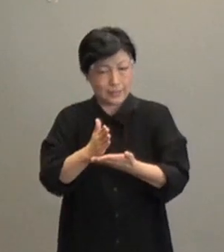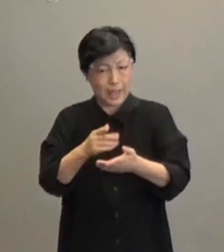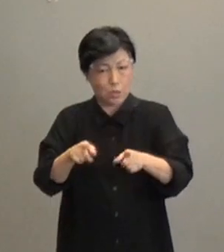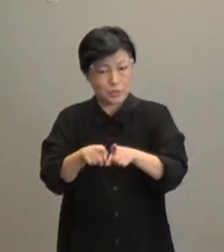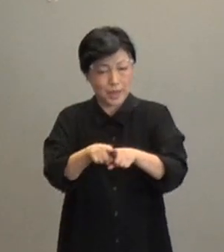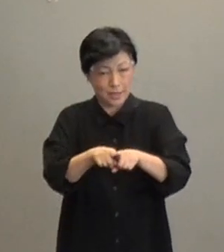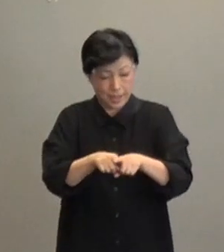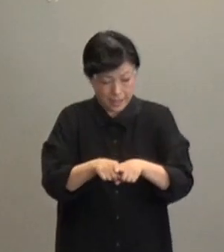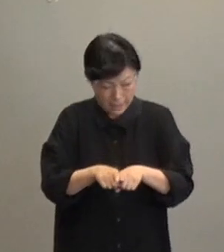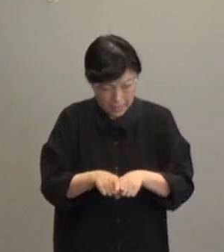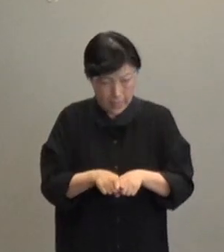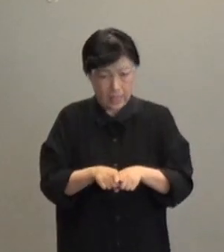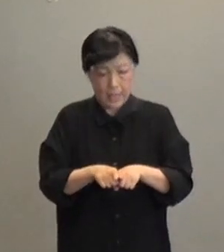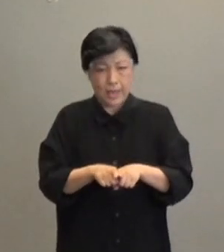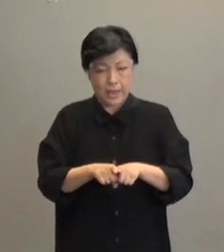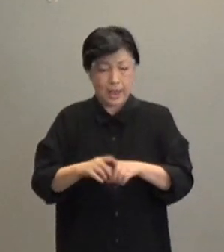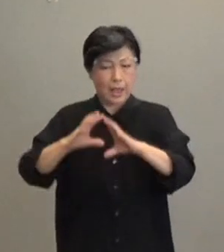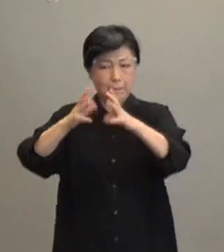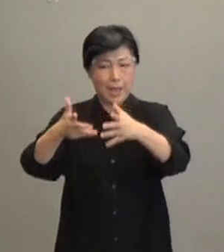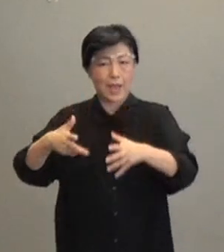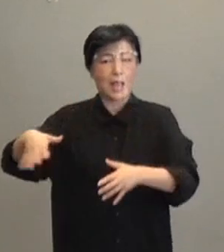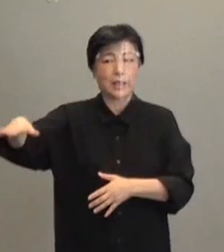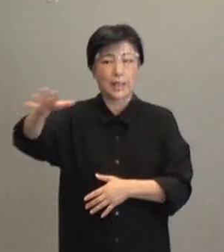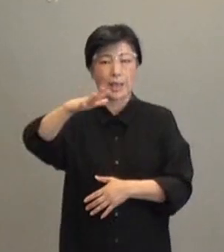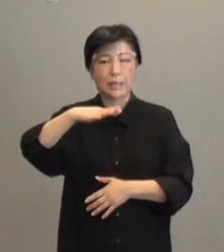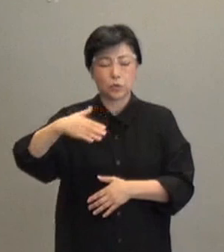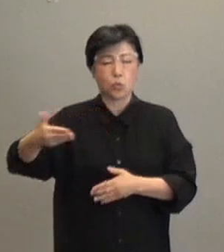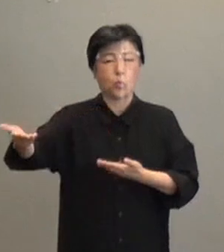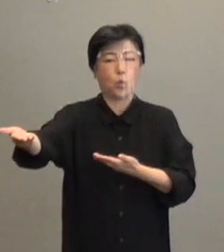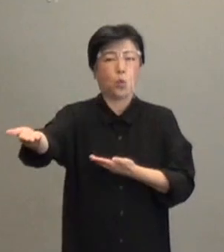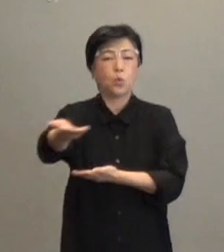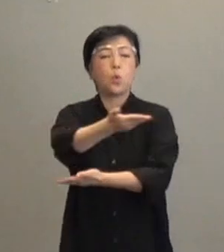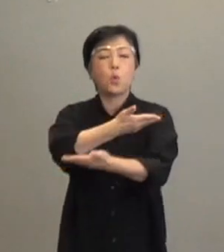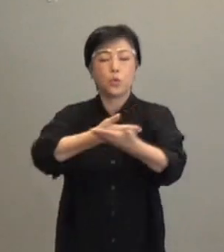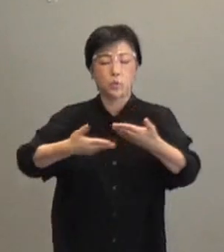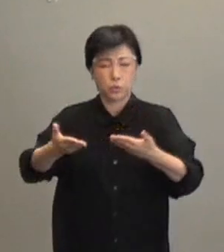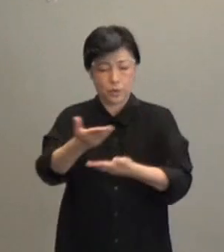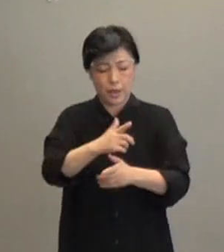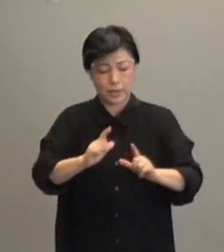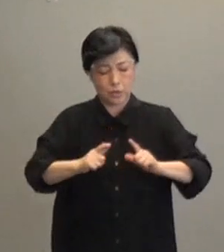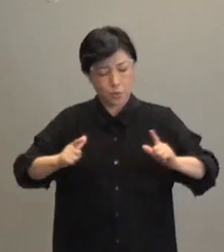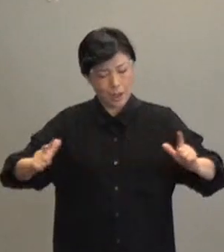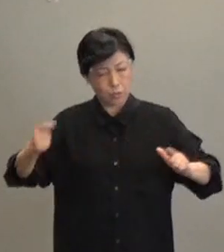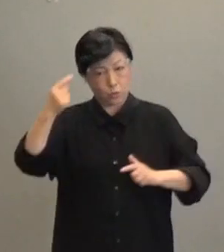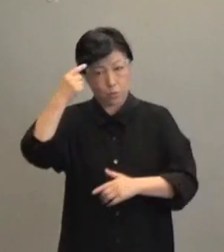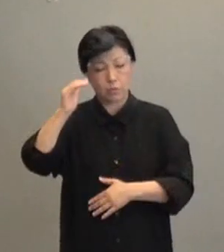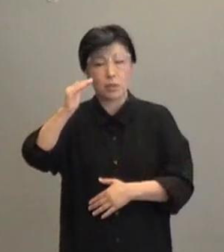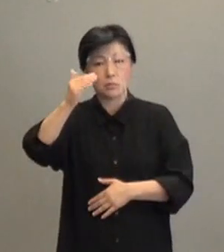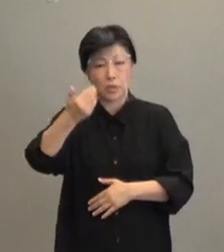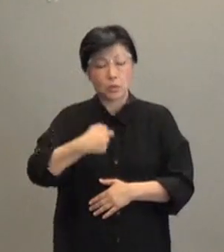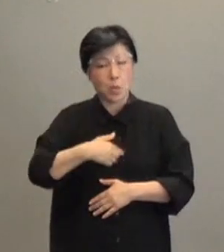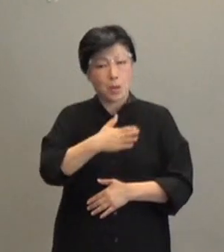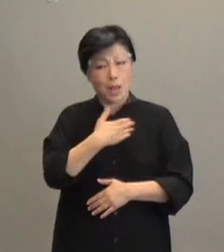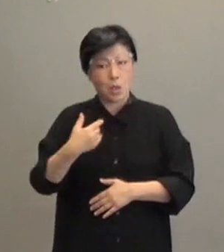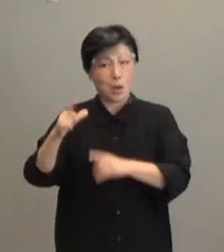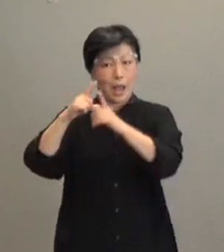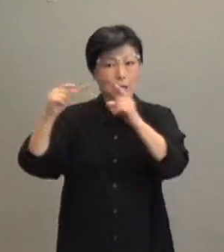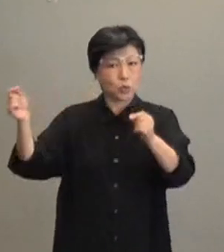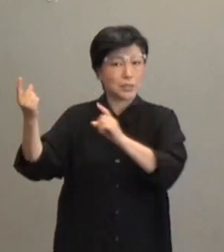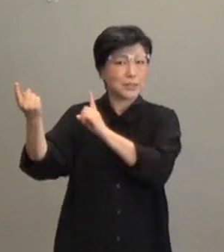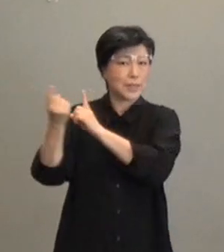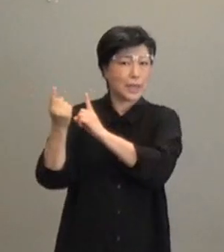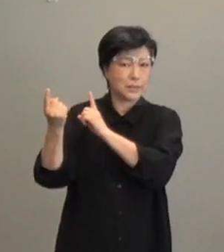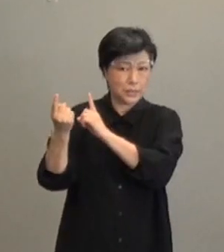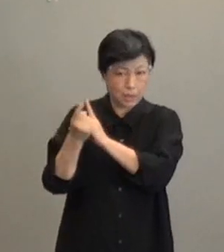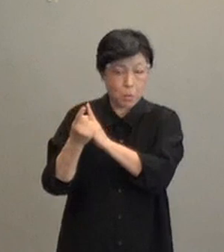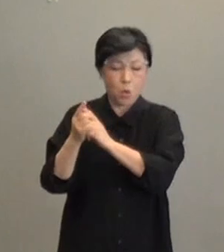ね、海外との交流が広がっていくというふうに思いますけれども、我々は国に対してもですね、